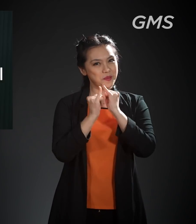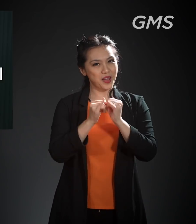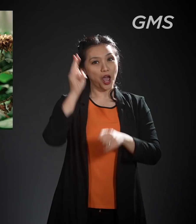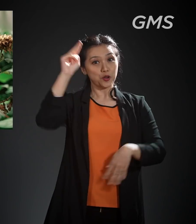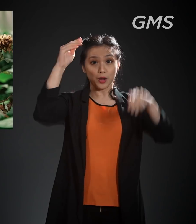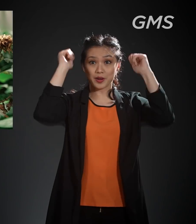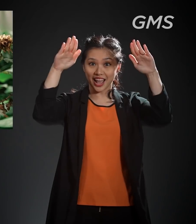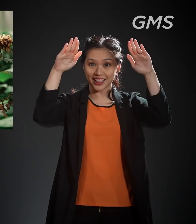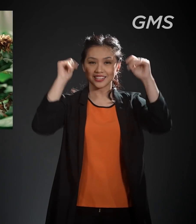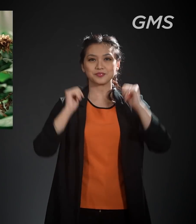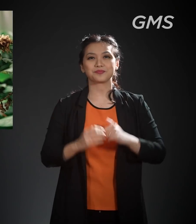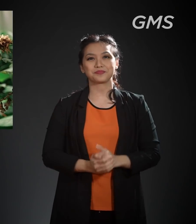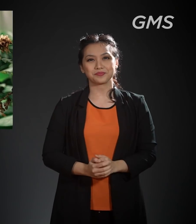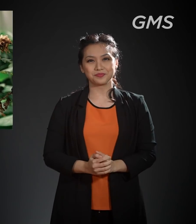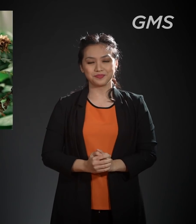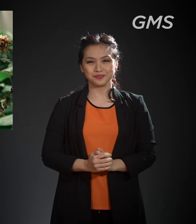memberkati.